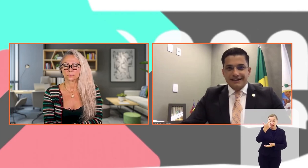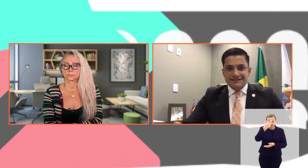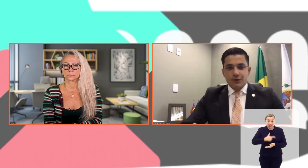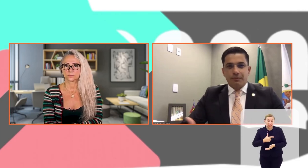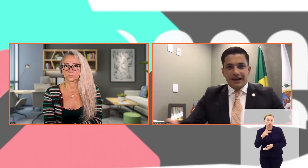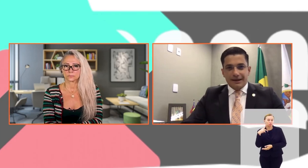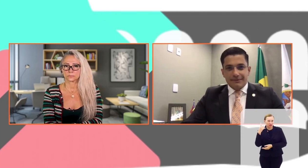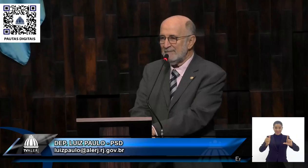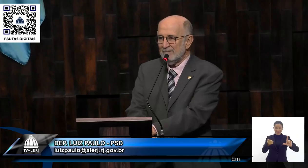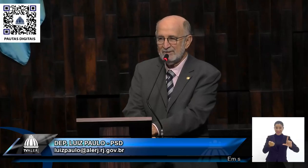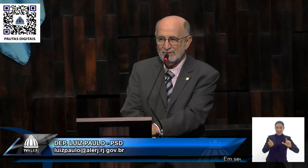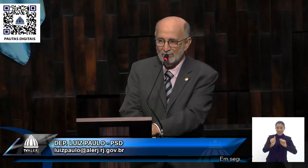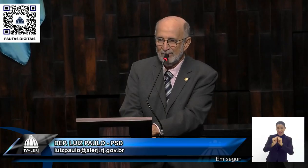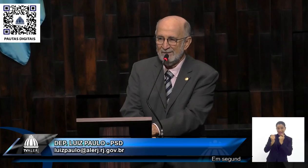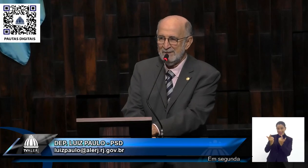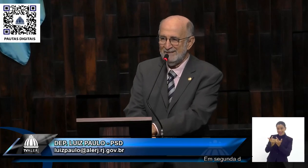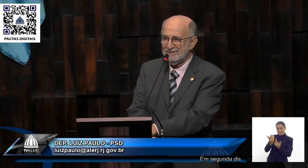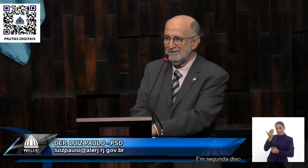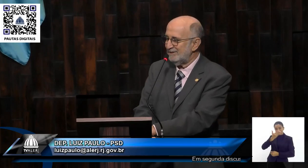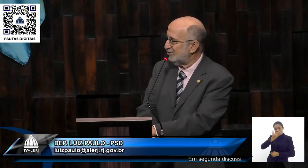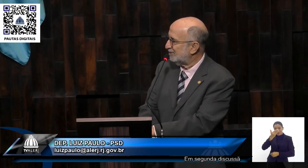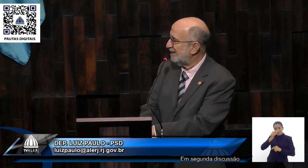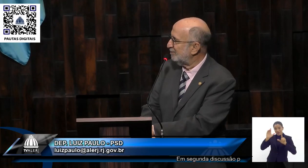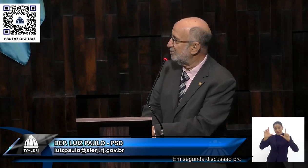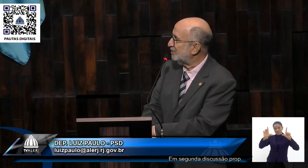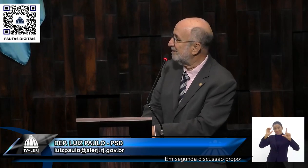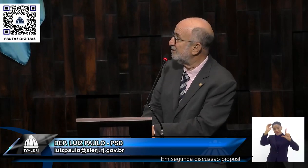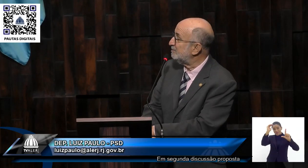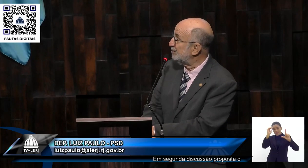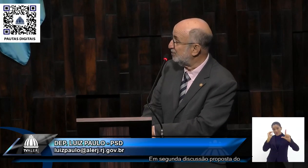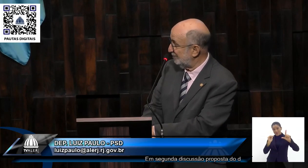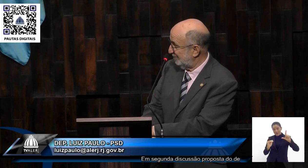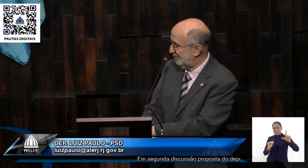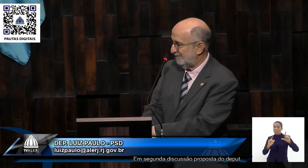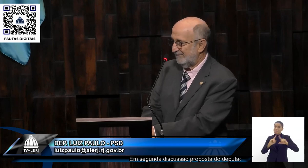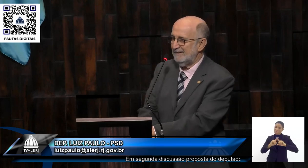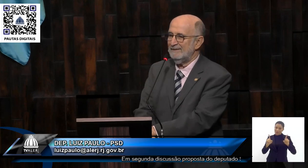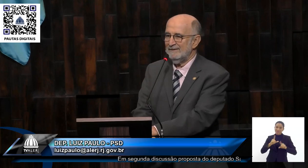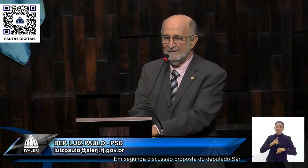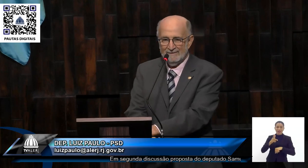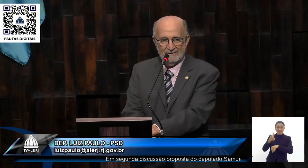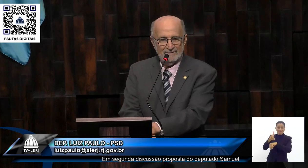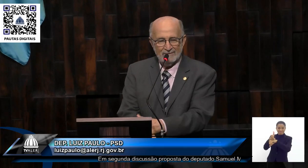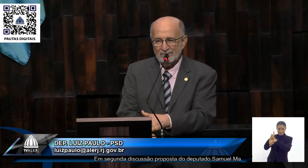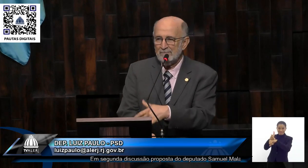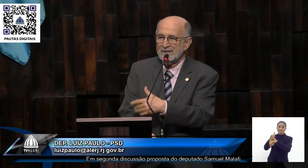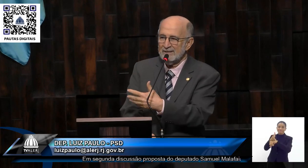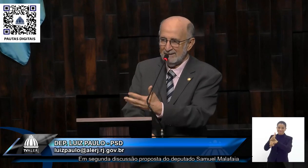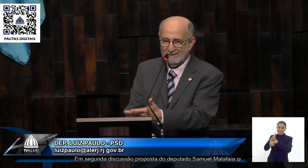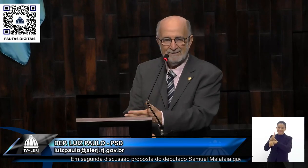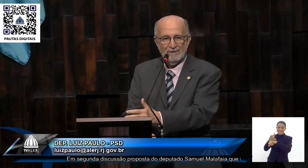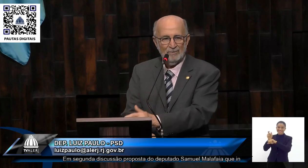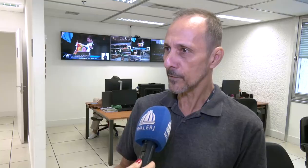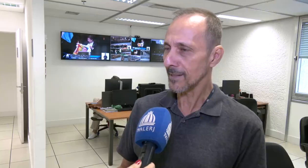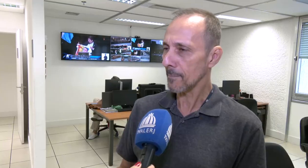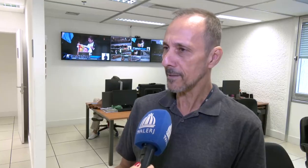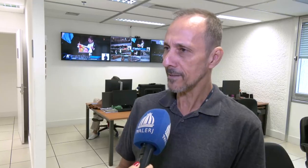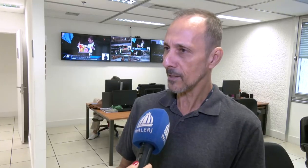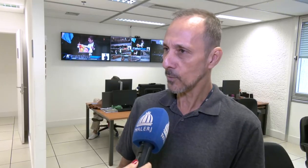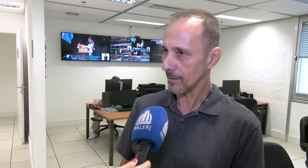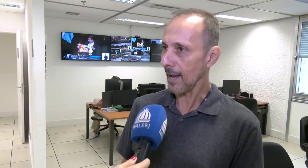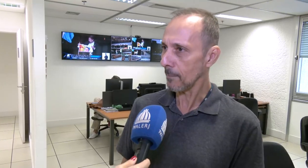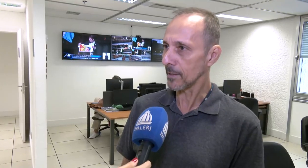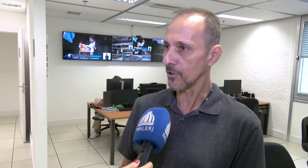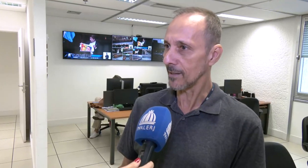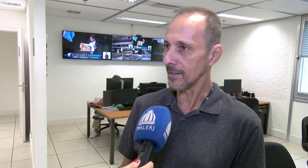programas gravados, é transmitida com interpretação de Libras para garantir a acessibilidade de pessoas surdas. Você tem a